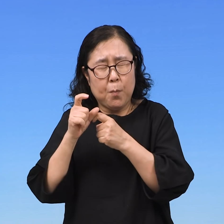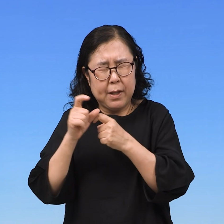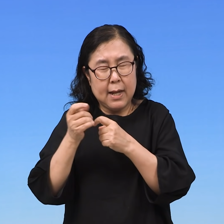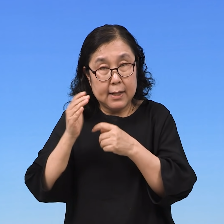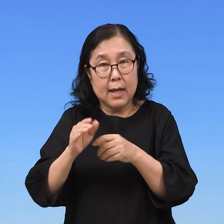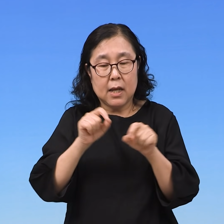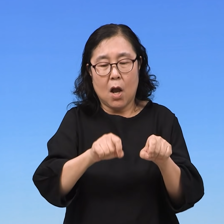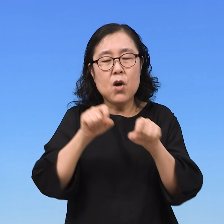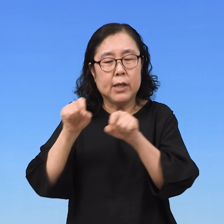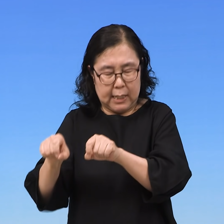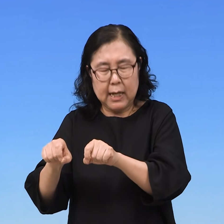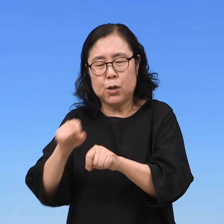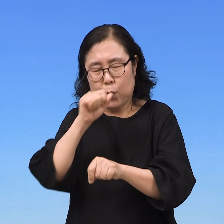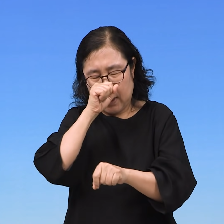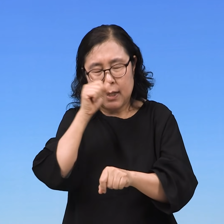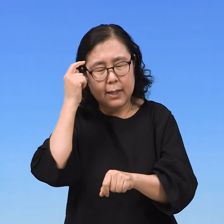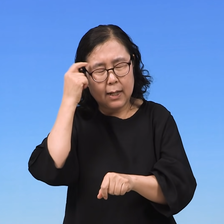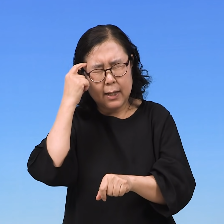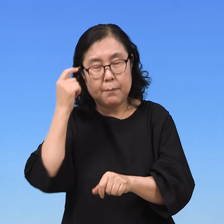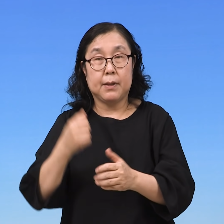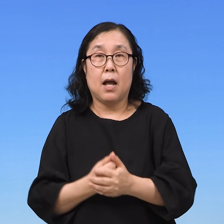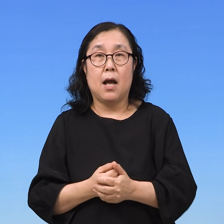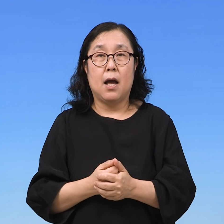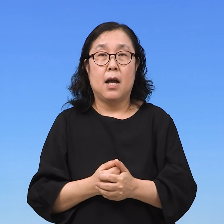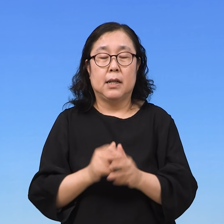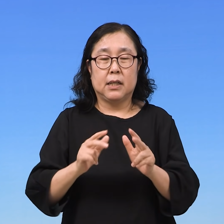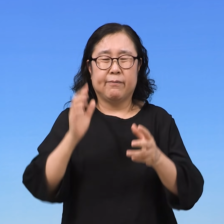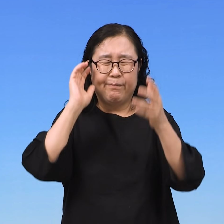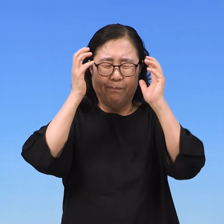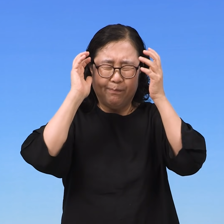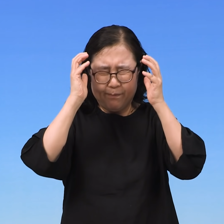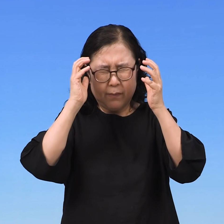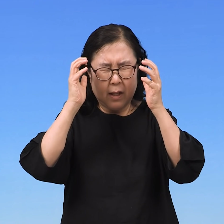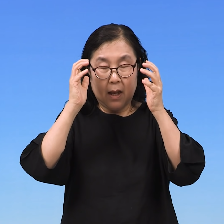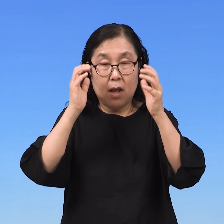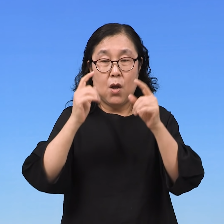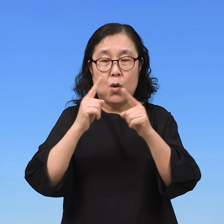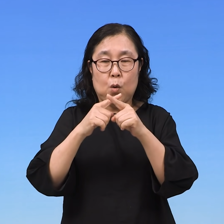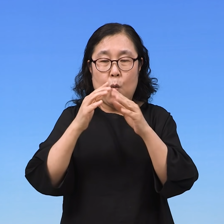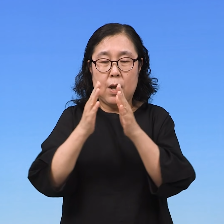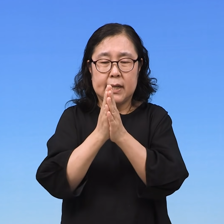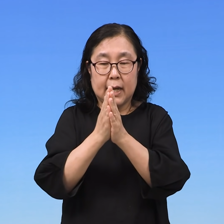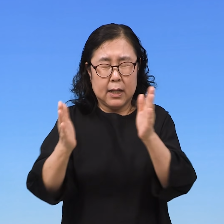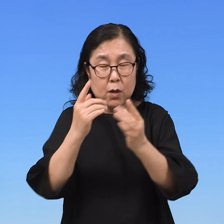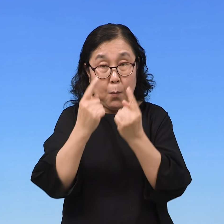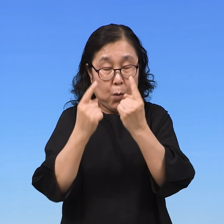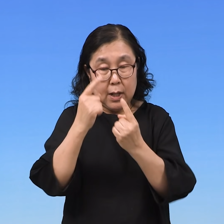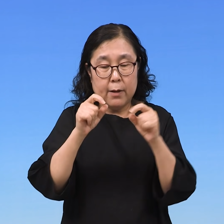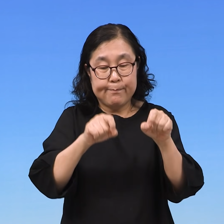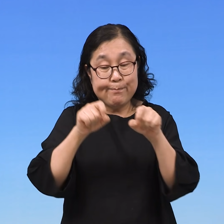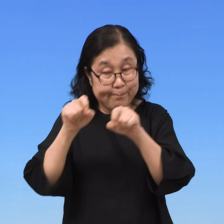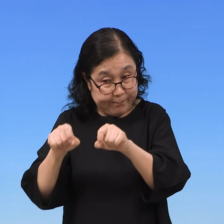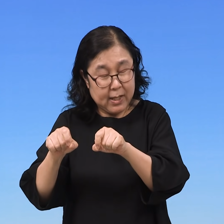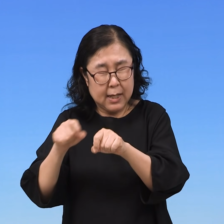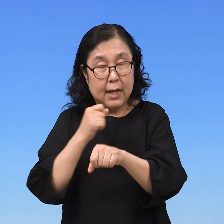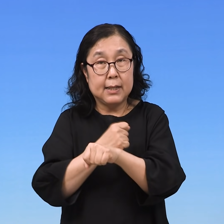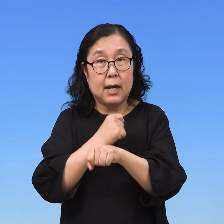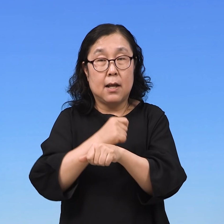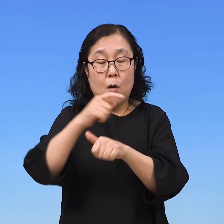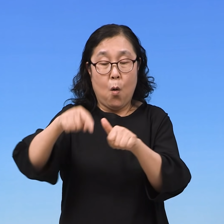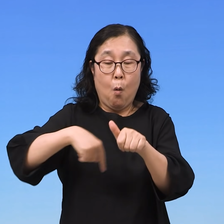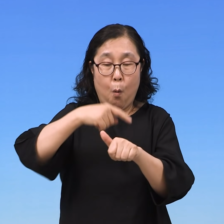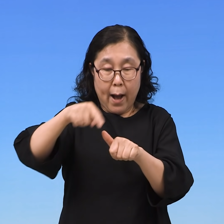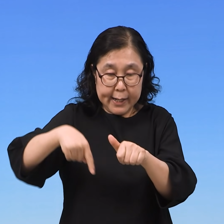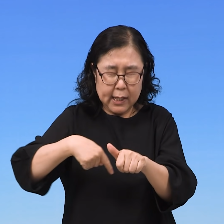했습니다. 지금 이렇게 어수선한 상태에서 교회가 스타트하는 것보다 이제 조금 미루는 게 좋겠다. 그래서